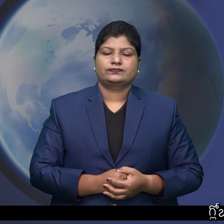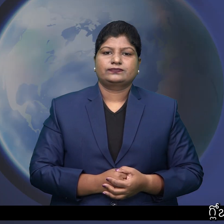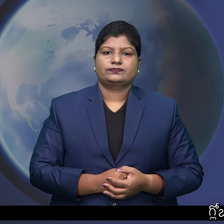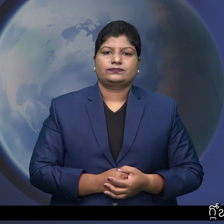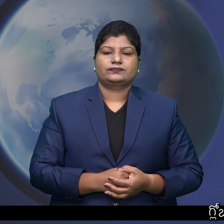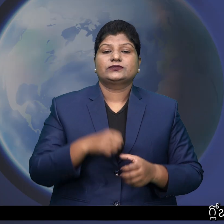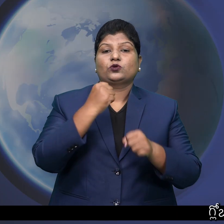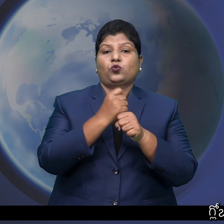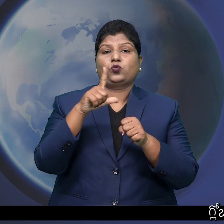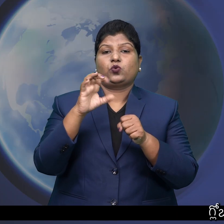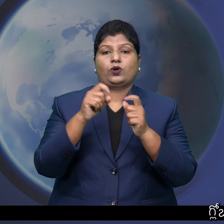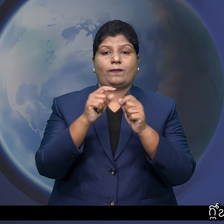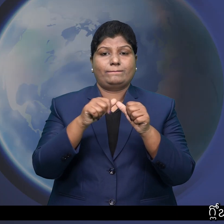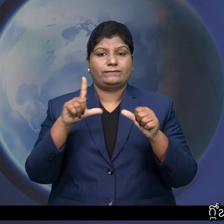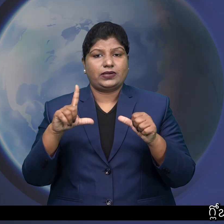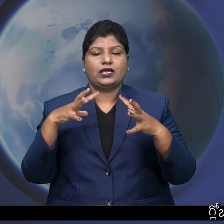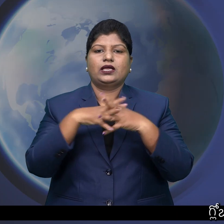గ్లోబల్ వార్మింగ్.